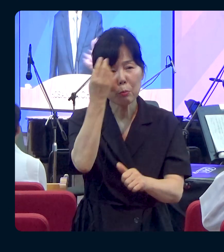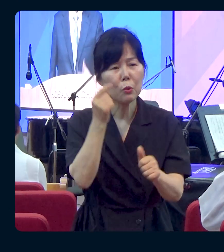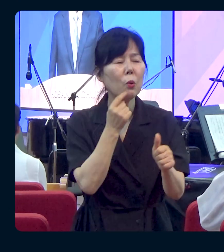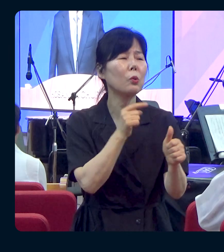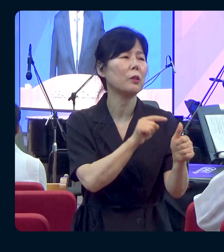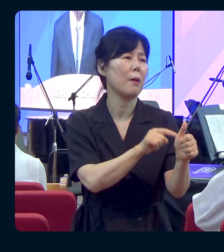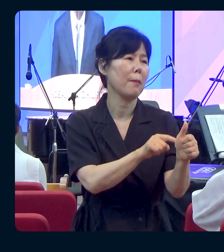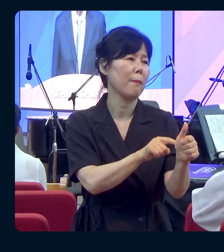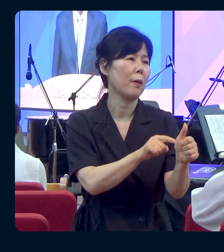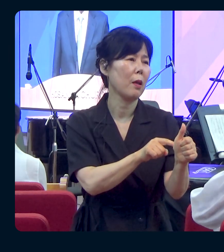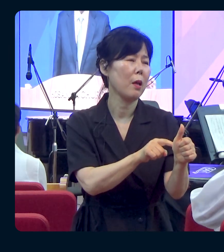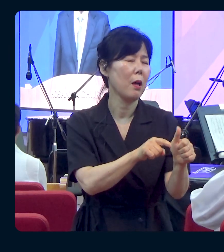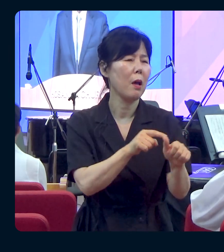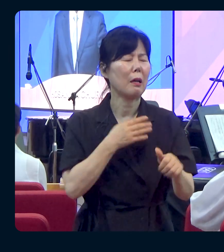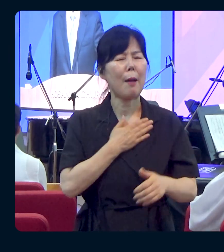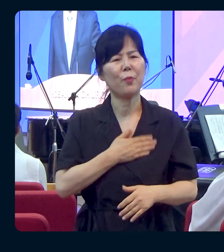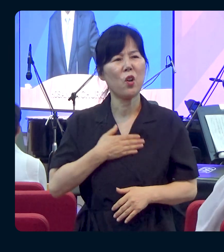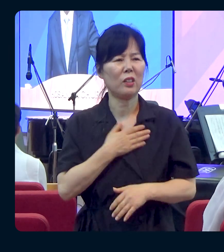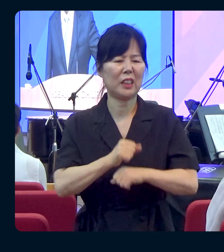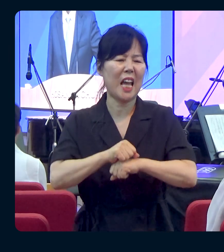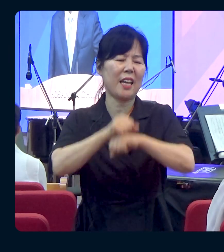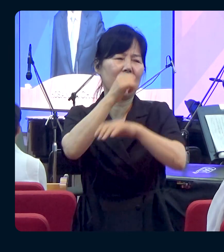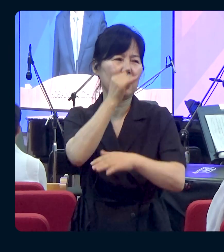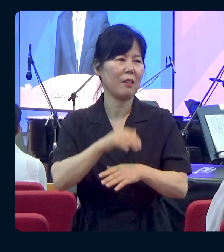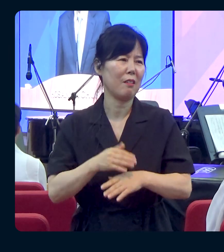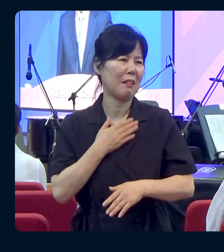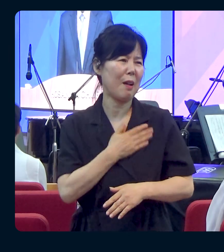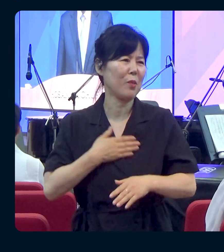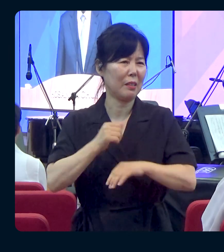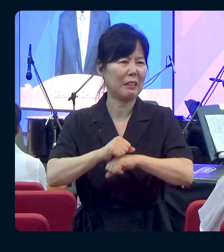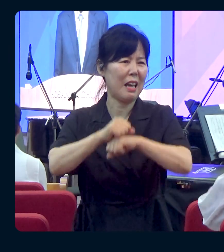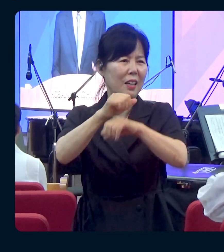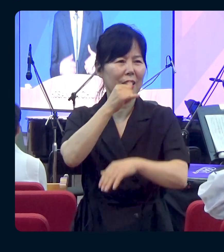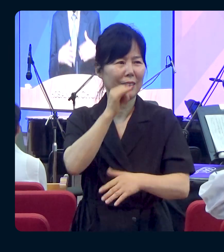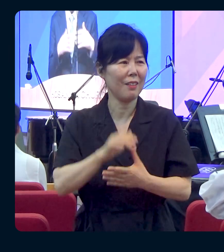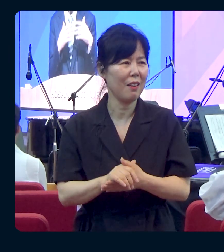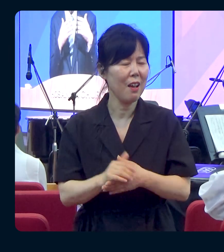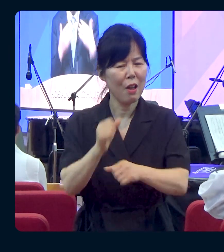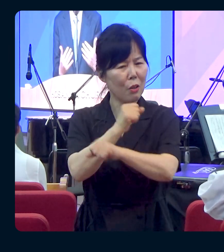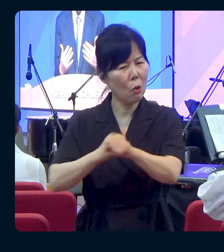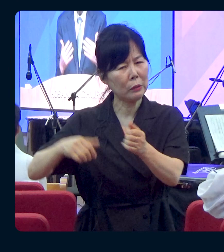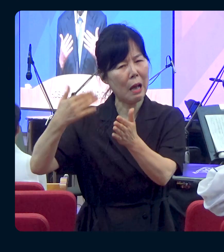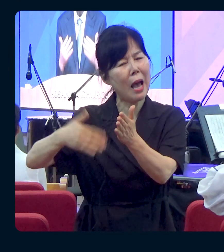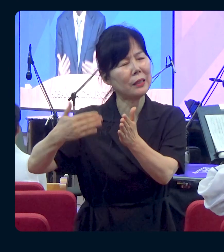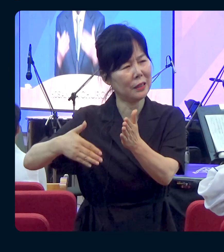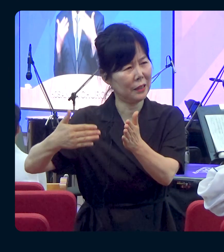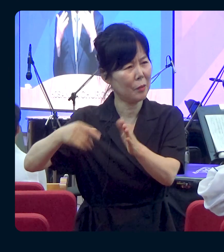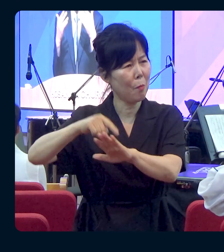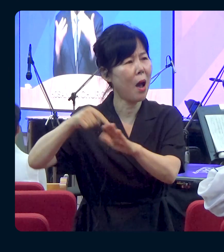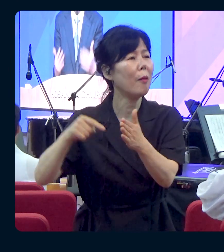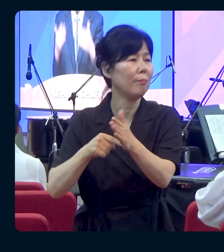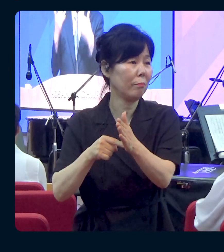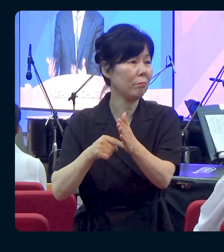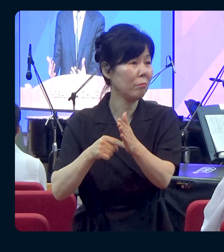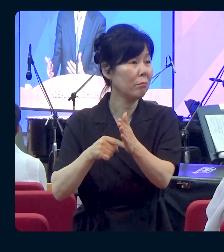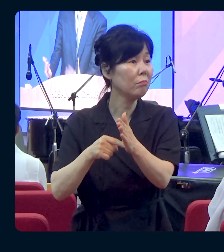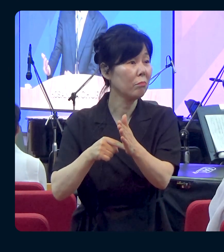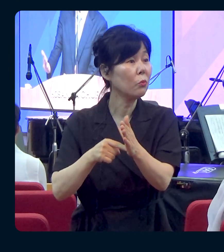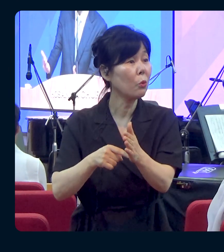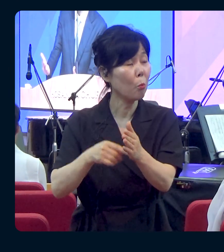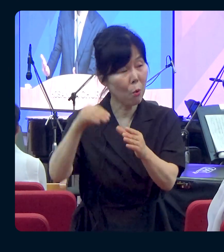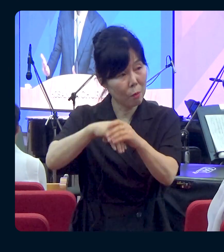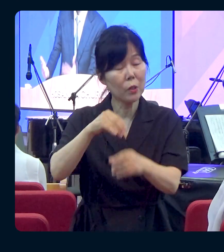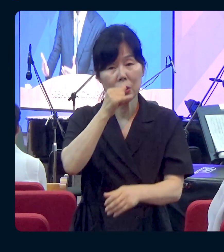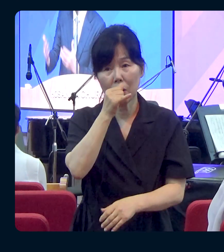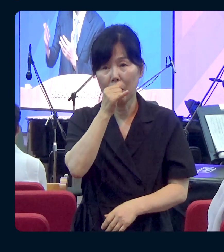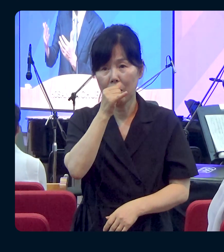형제들을 용서하는 그 일에 요셉의 감정이 여전히 많다, 그런 뜻입니다. 어쩌면 아직 용서를 하고 있지